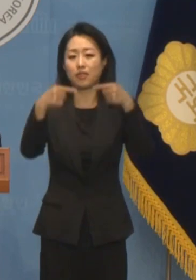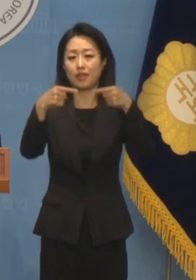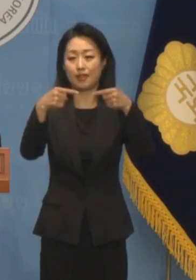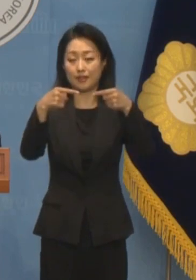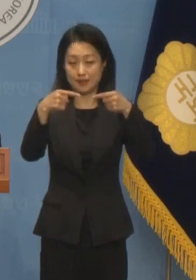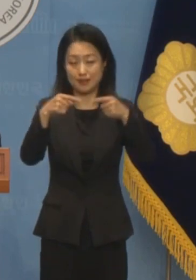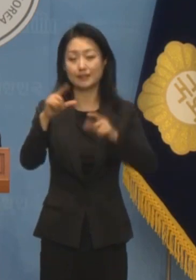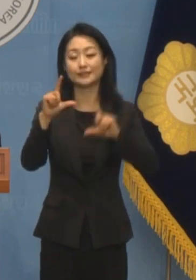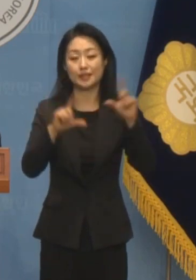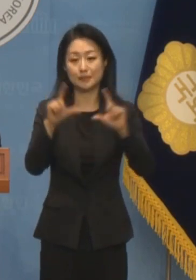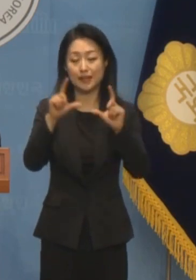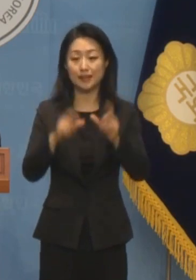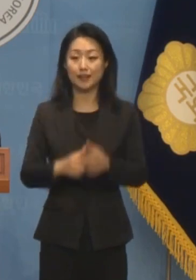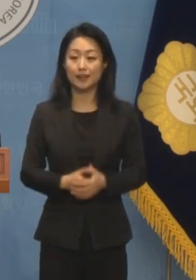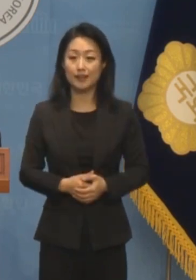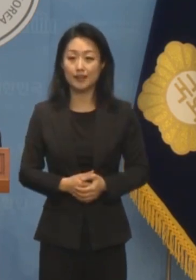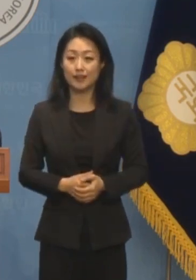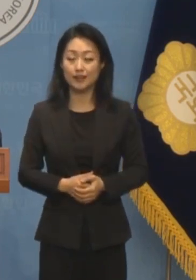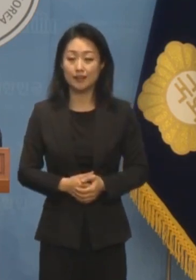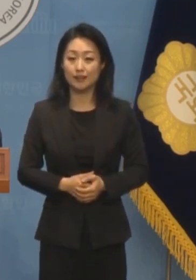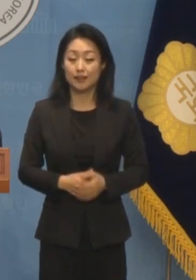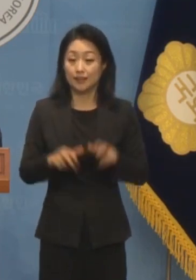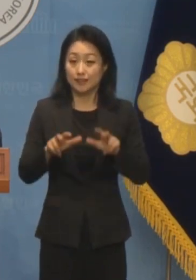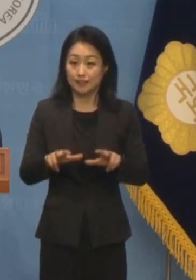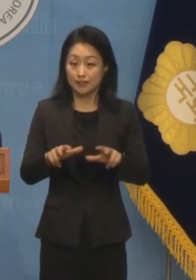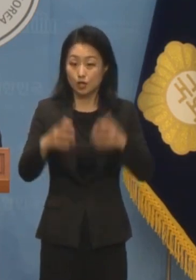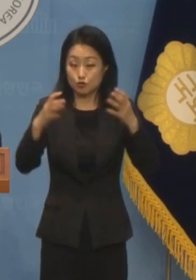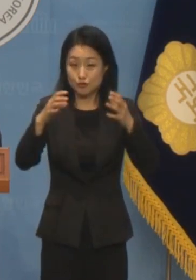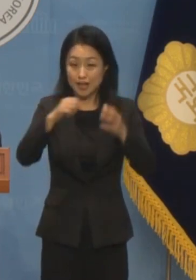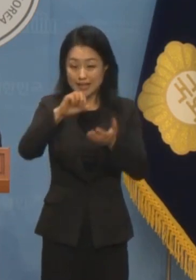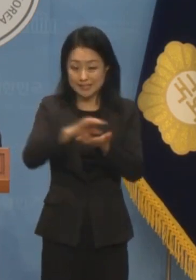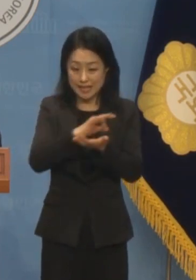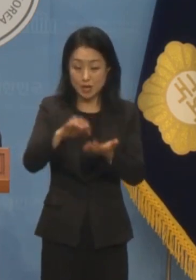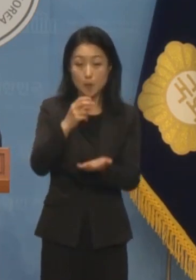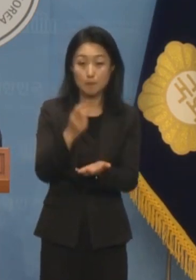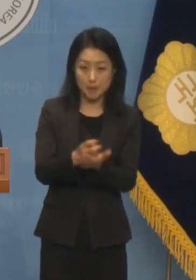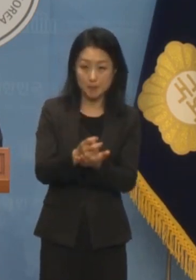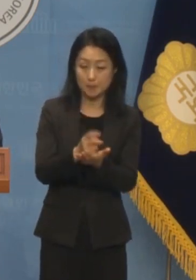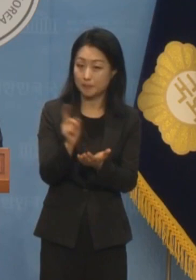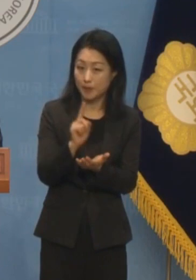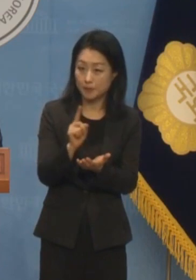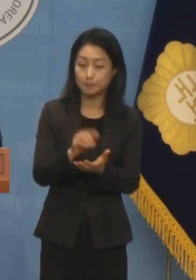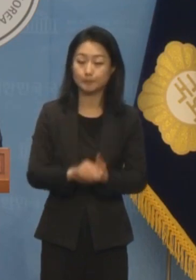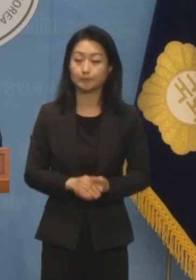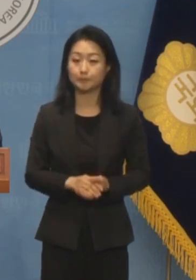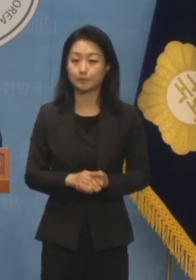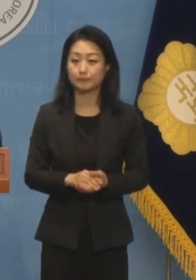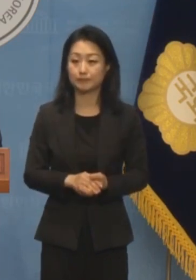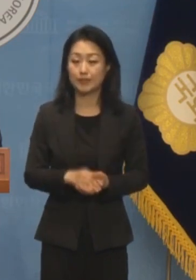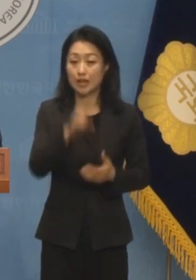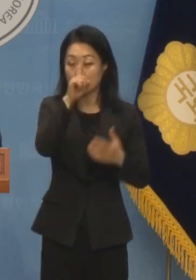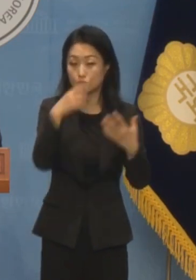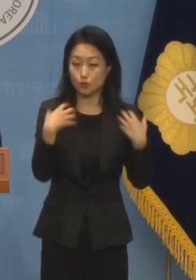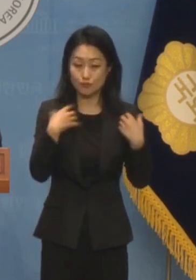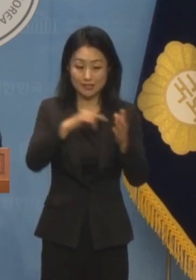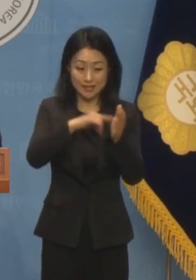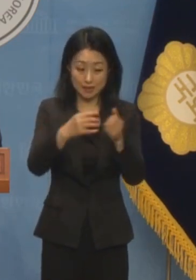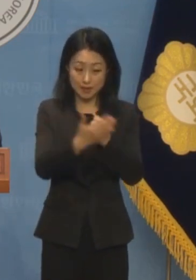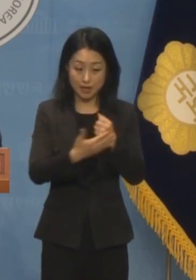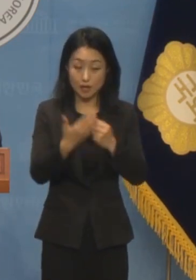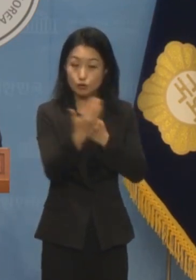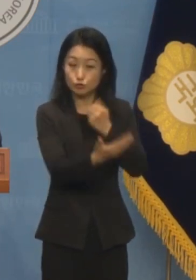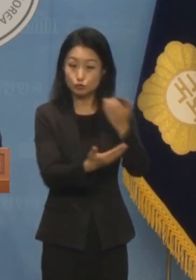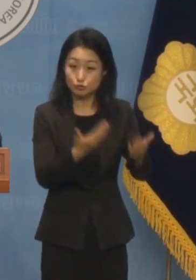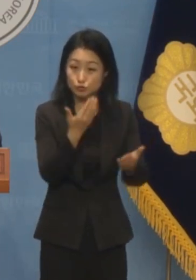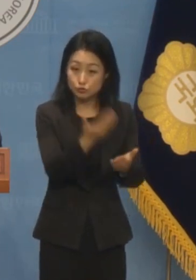있는 상황입니다. 현재 국가재정법은 정부가 무분별하게 세금을 감면해